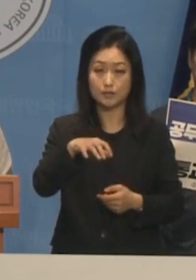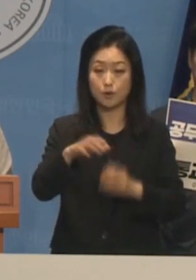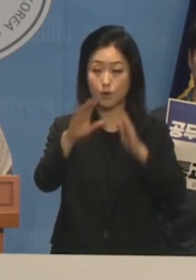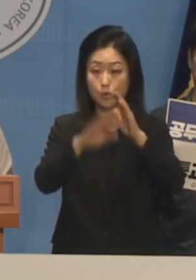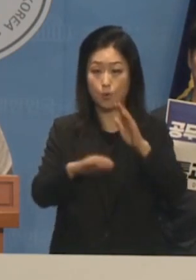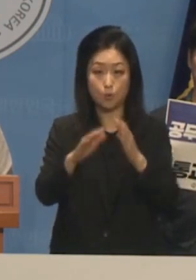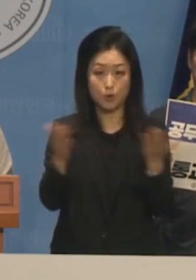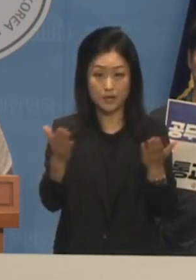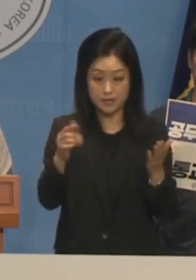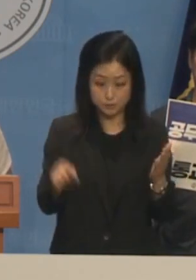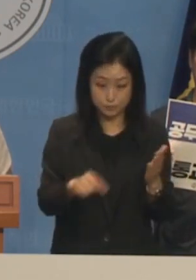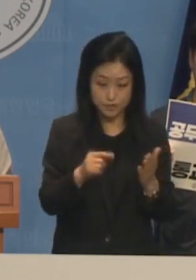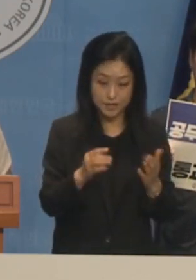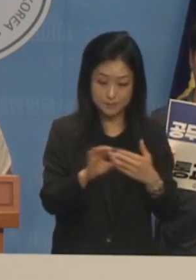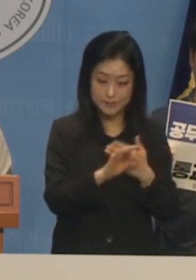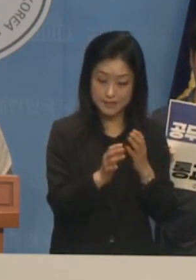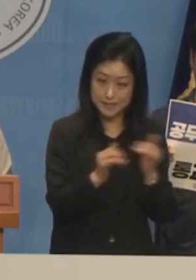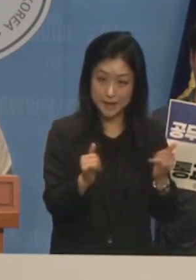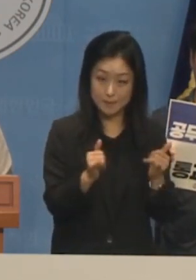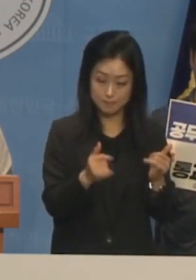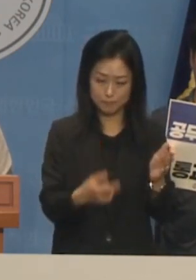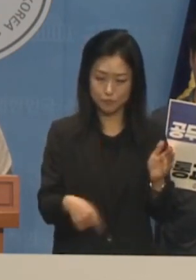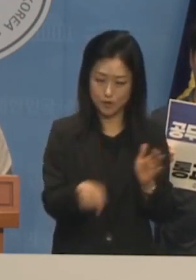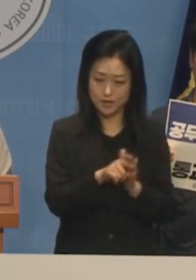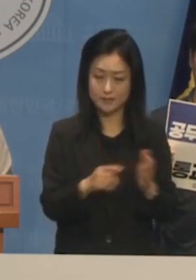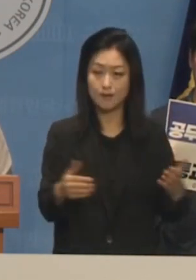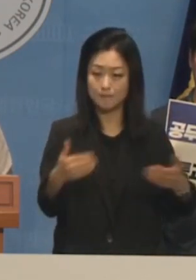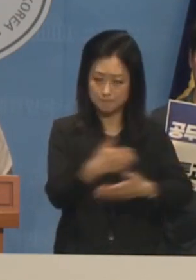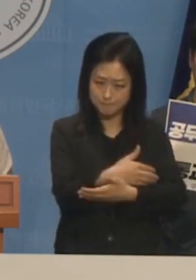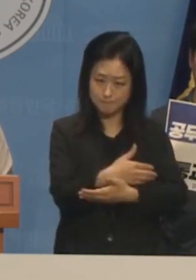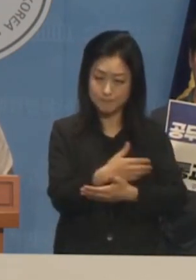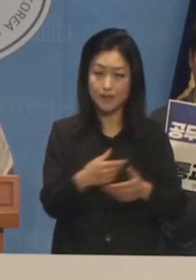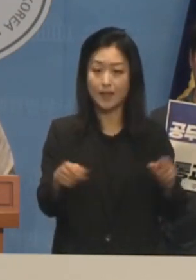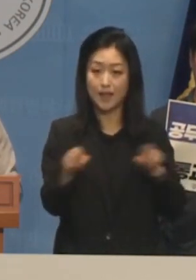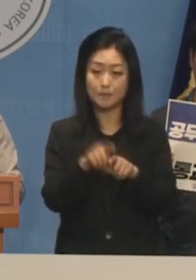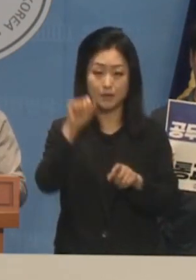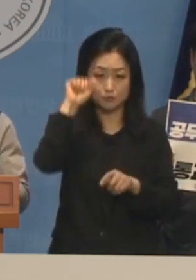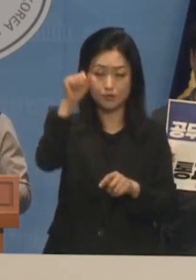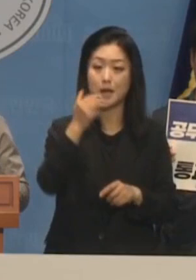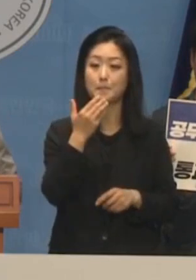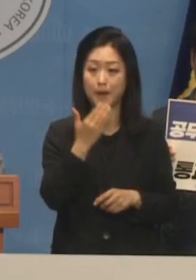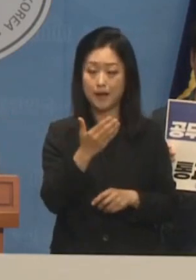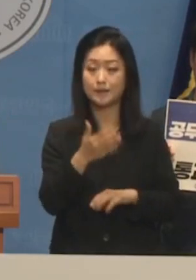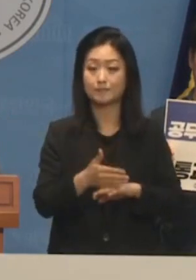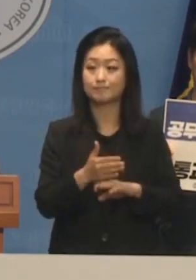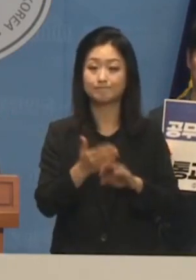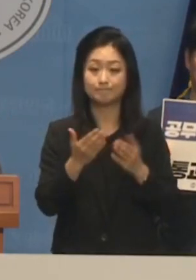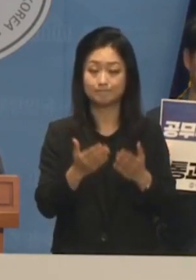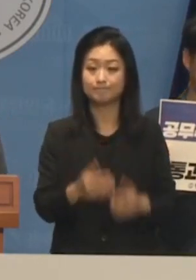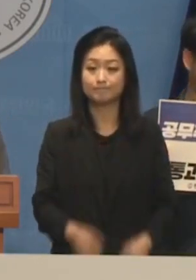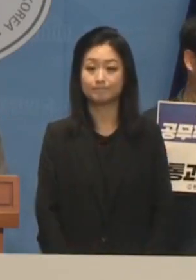비정규직의 투쟁 전선에 언제나 함께 하겠습니다. 감사합니다.